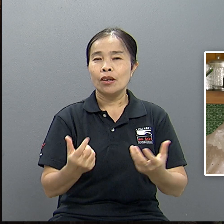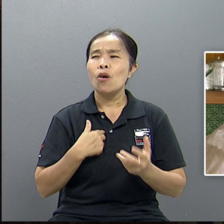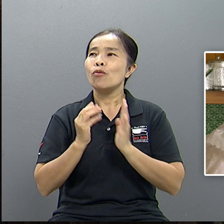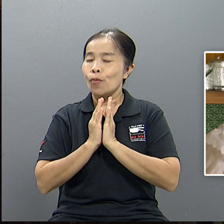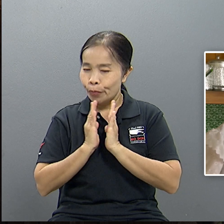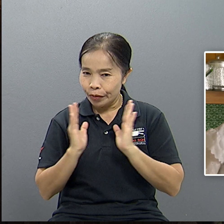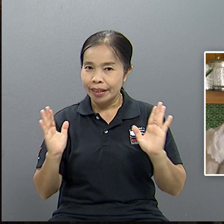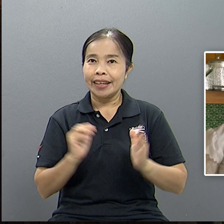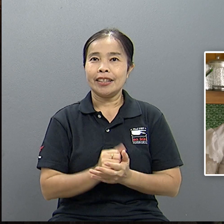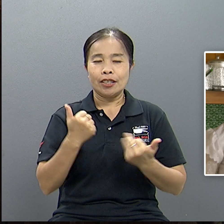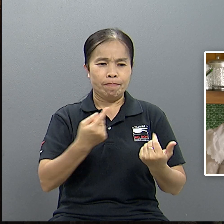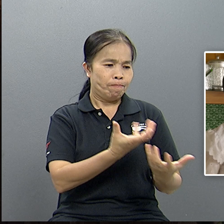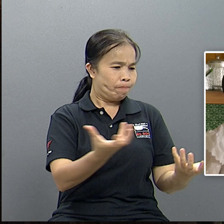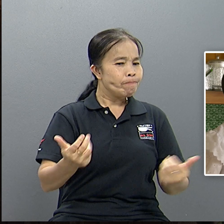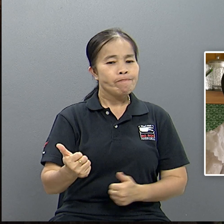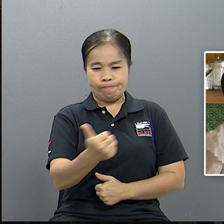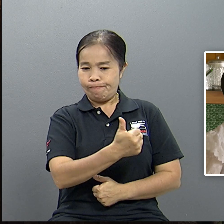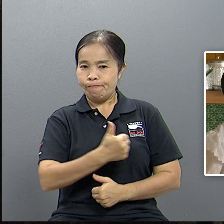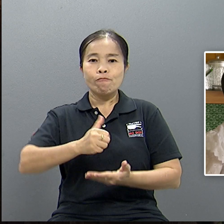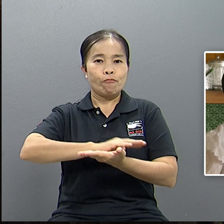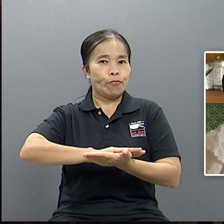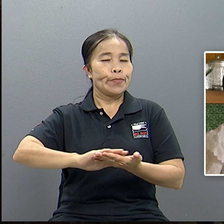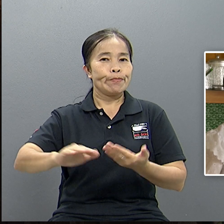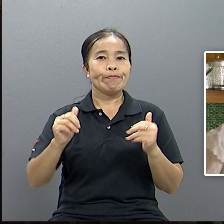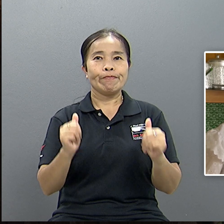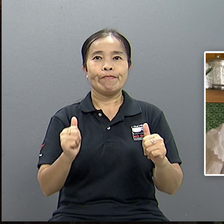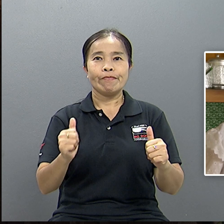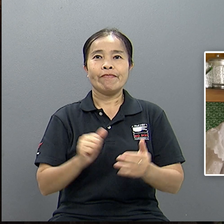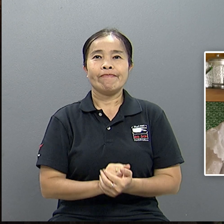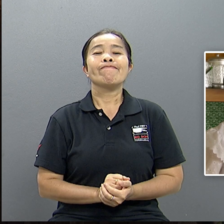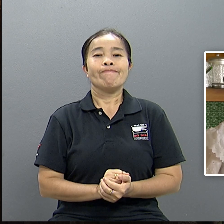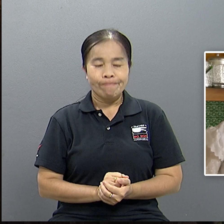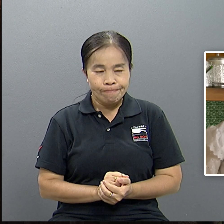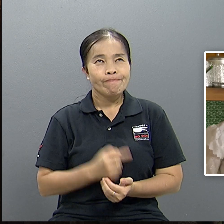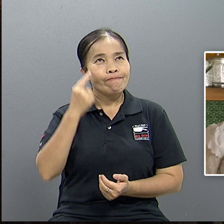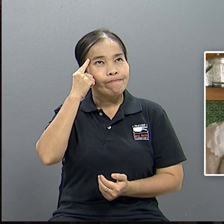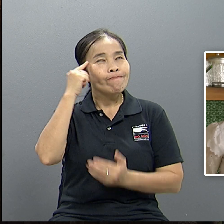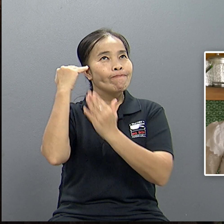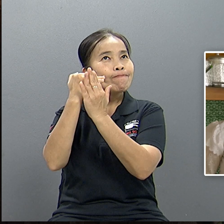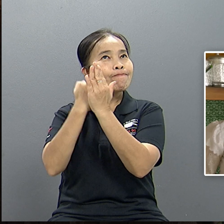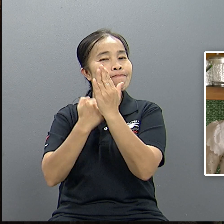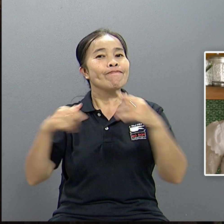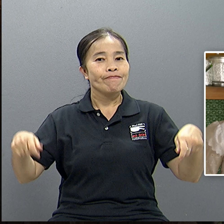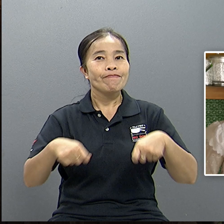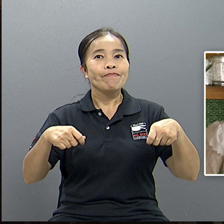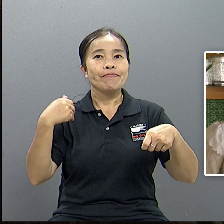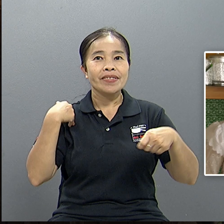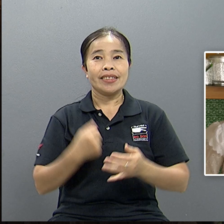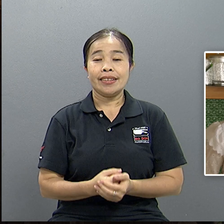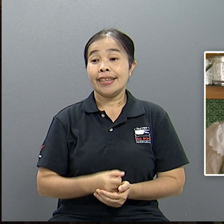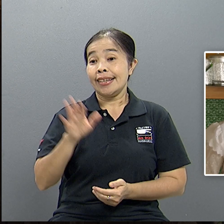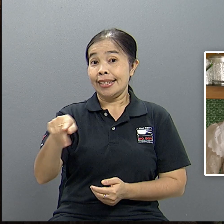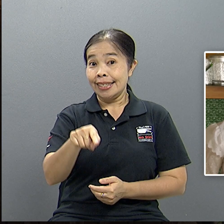ค่ะครบถ้วนกระบวนความแล้วได้การแล้วค่ะชมเอาเต้า